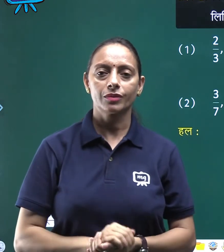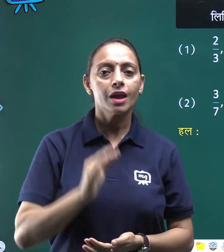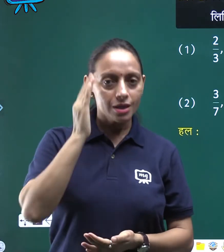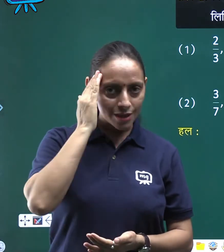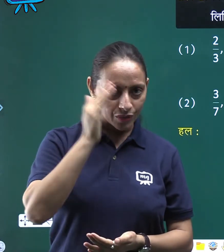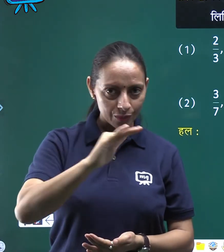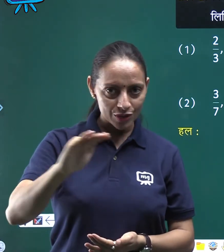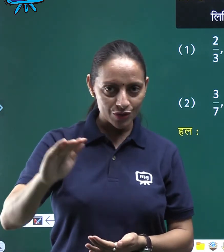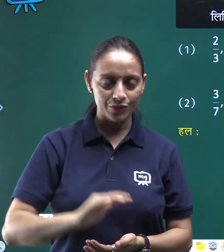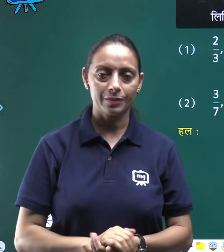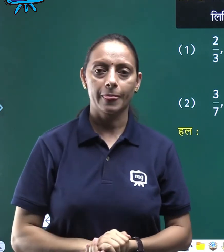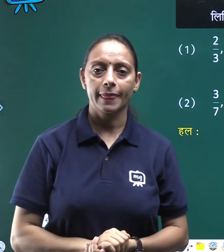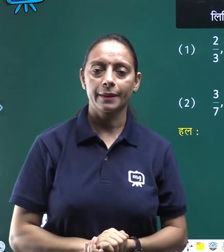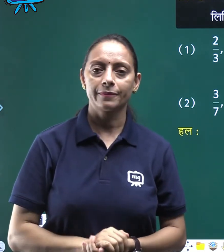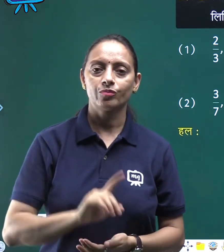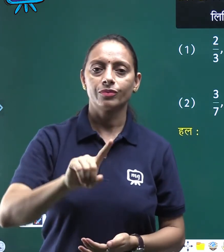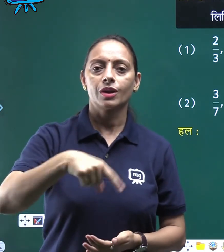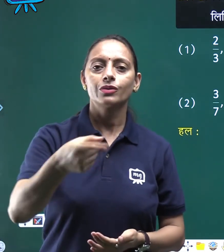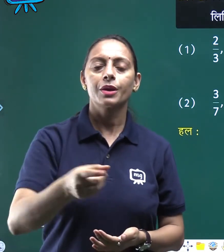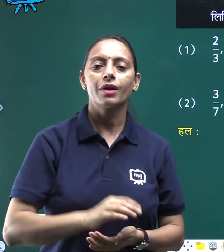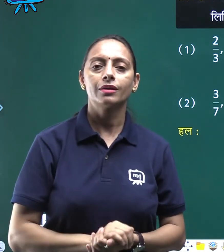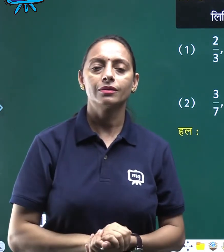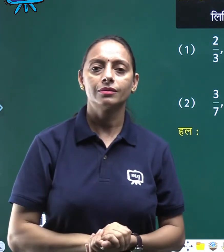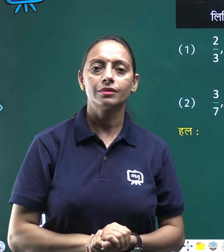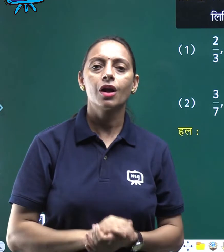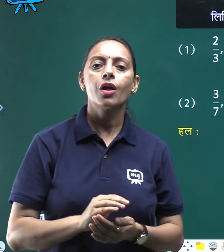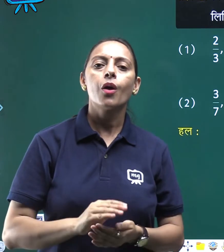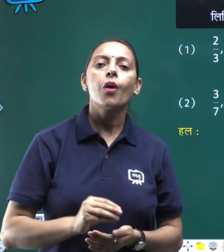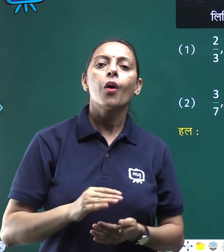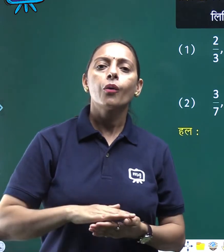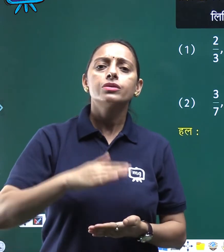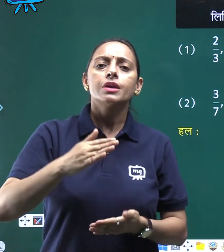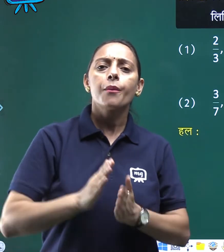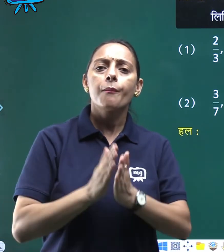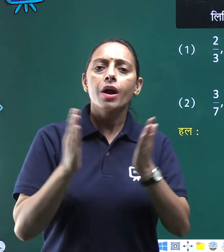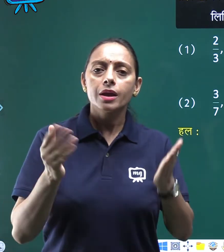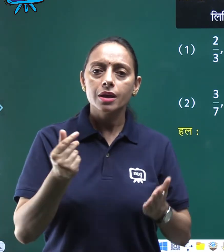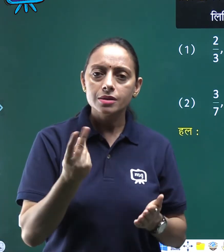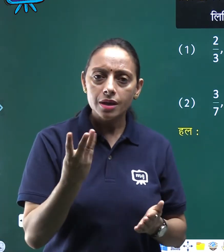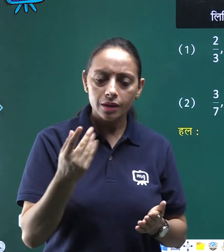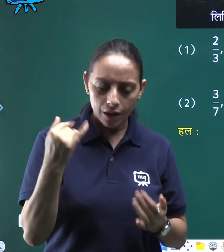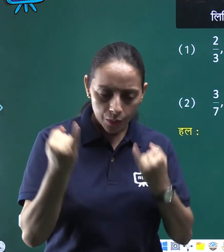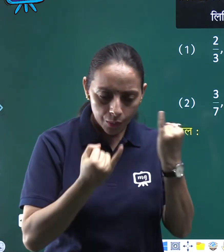समझ में आ रहा है बच्चों? उसके बाद उससे बड़ी संख्या देखो,